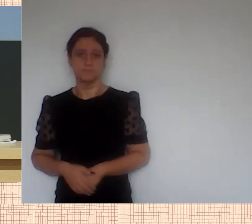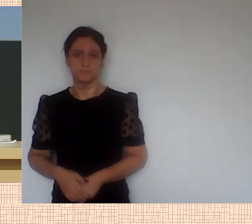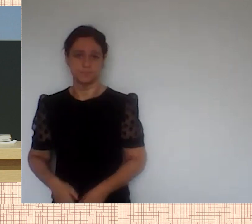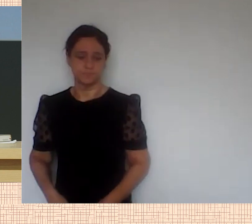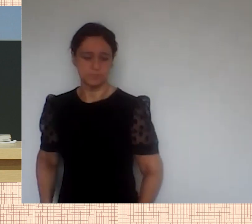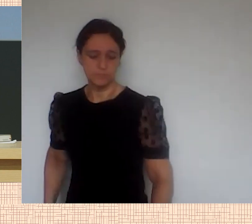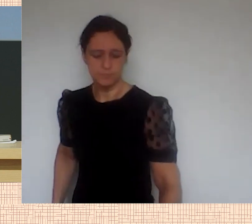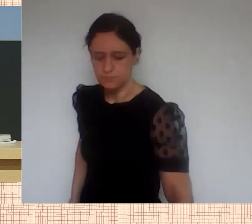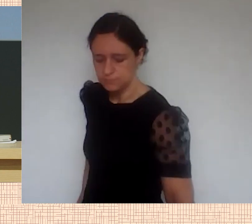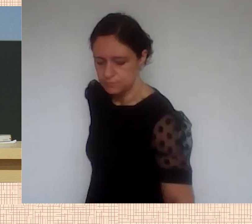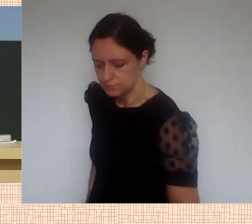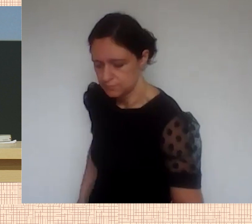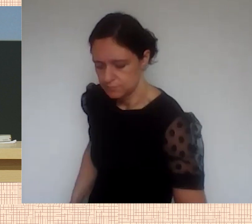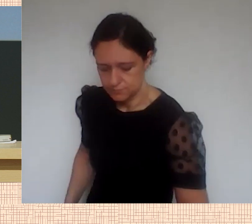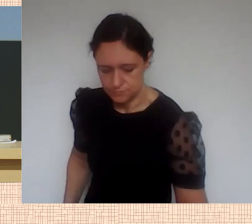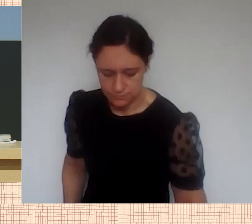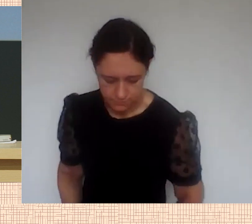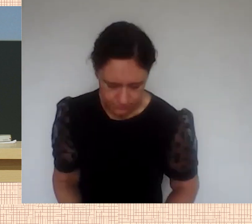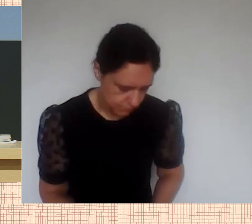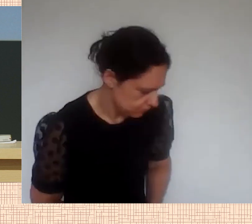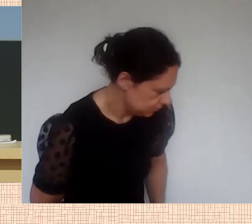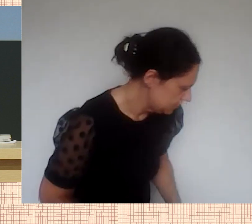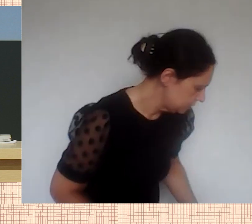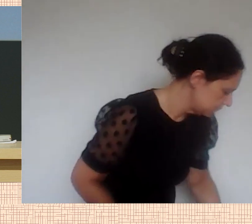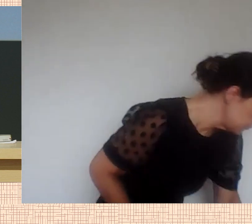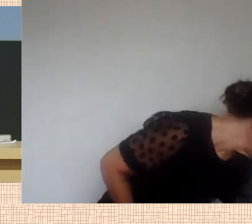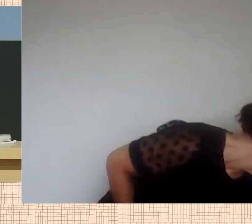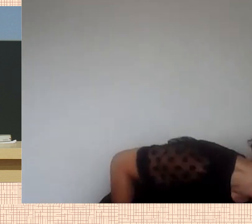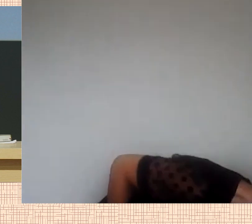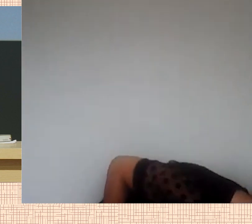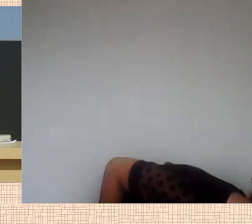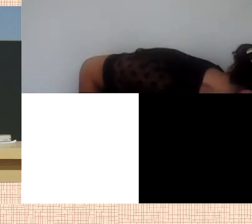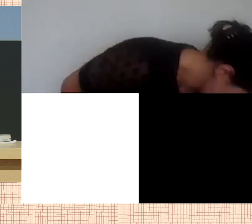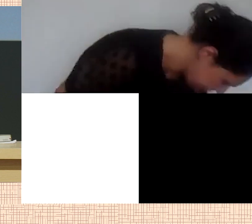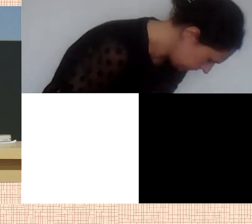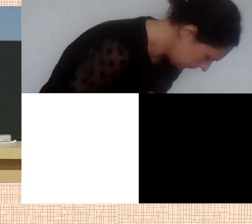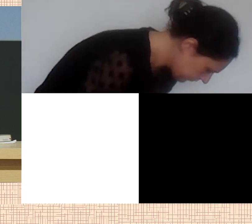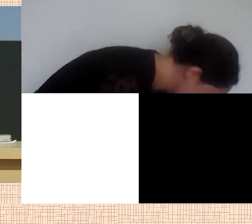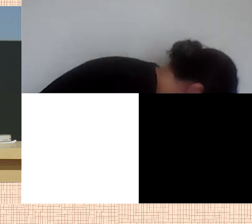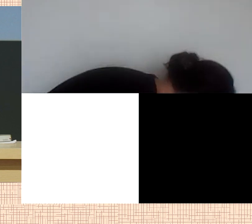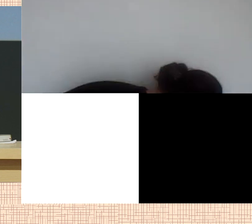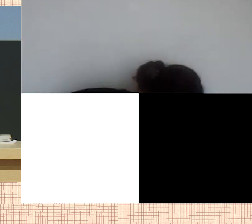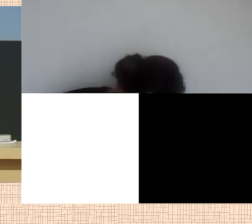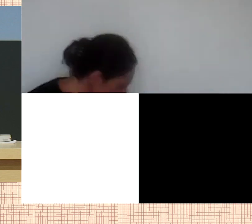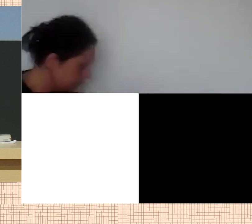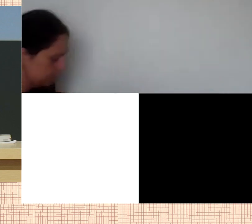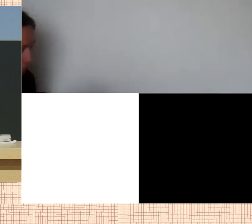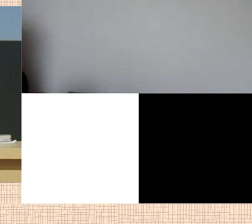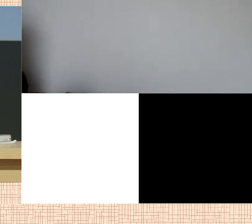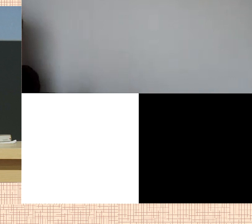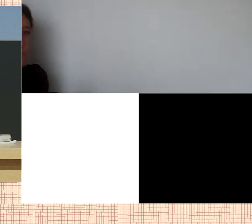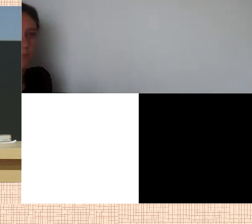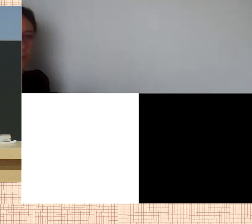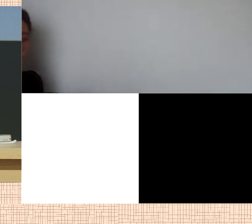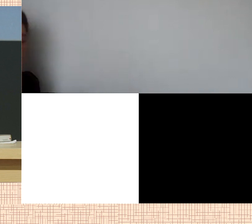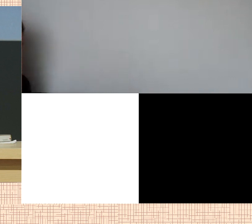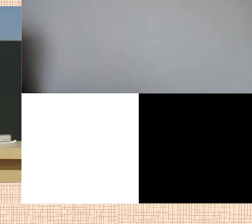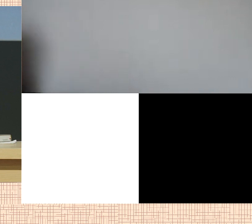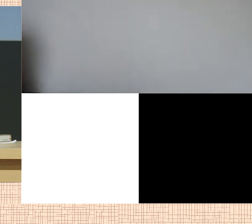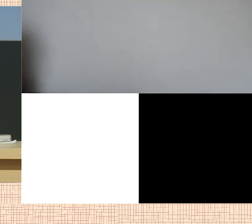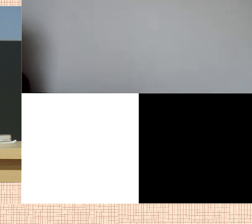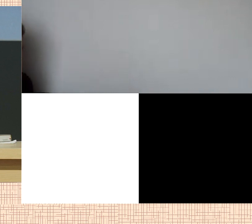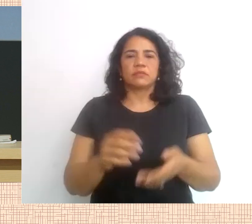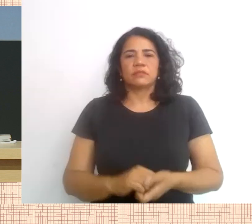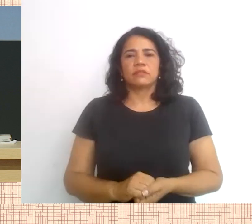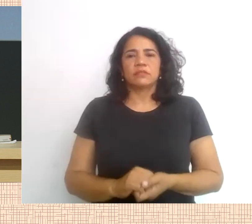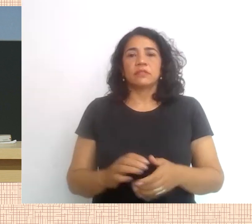não é? Esses adolescentes, para adolescentes, precisam dos jovens para cuidar, para também animar, né? Então eu, né, falei para o